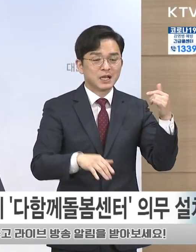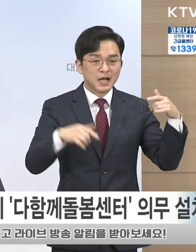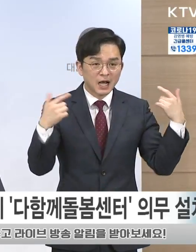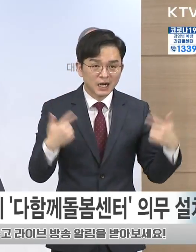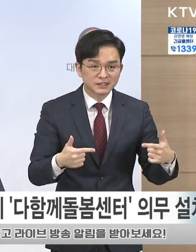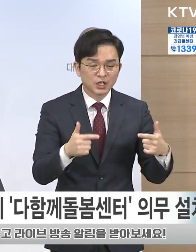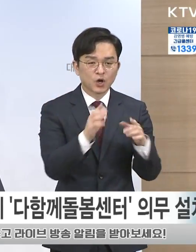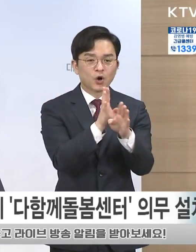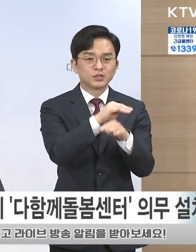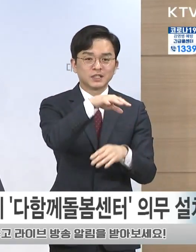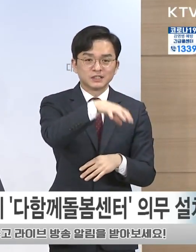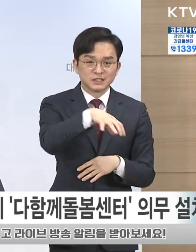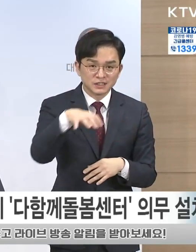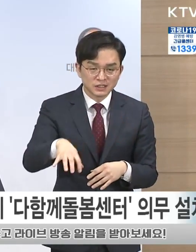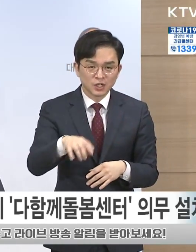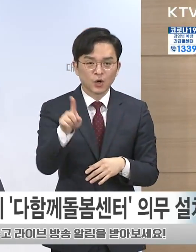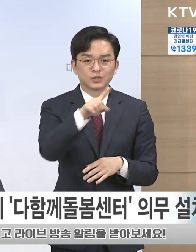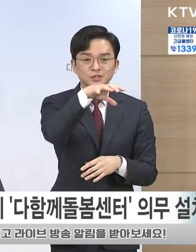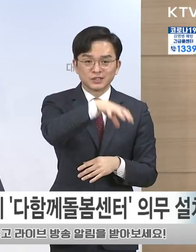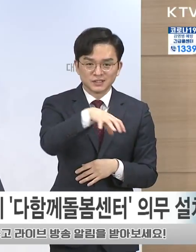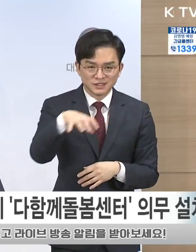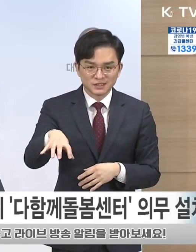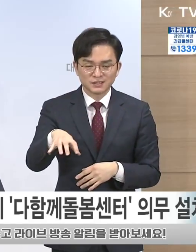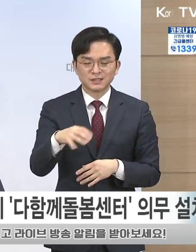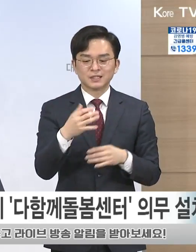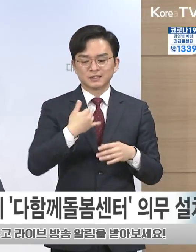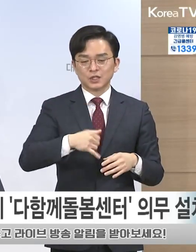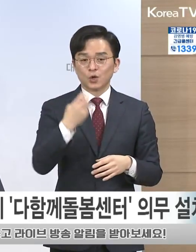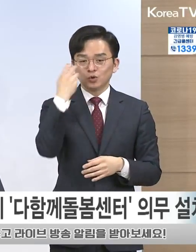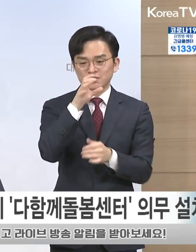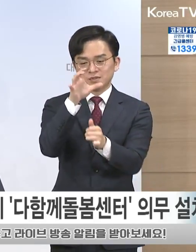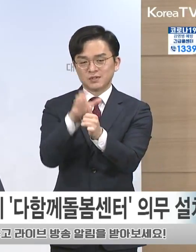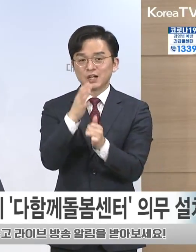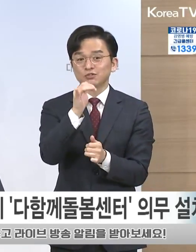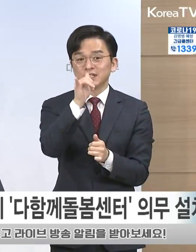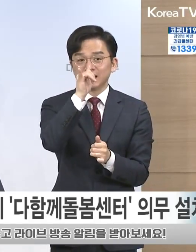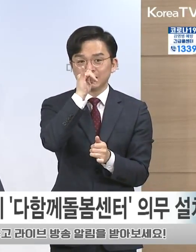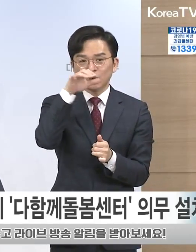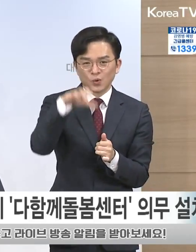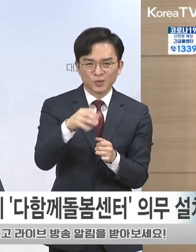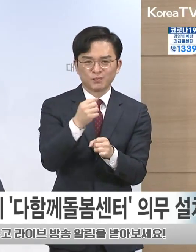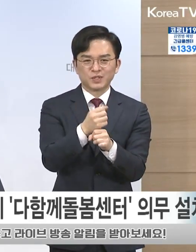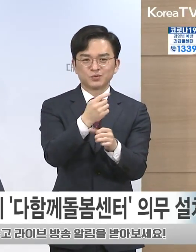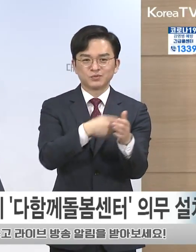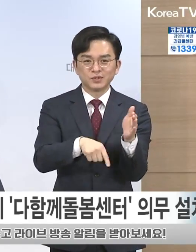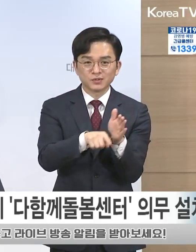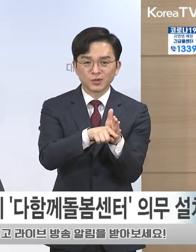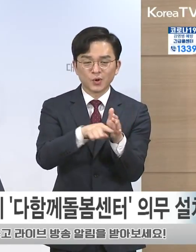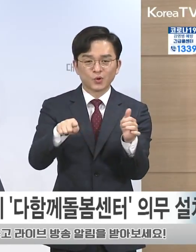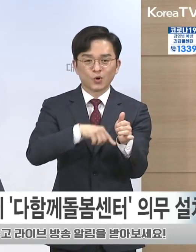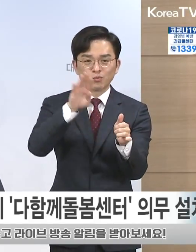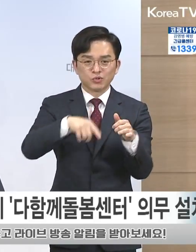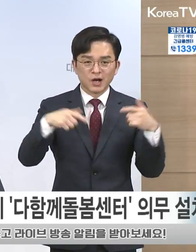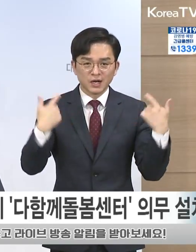어디서나 돌봄을 제공할 수 있도록 정부는 돌봄 서비스 질적 개선을